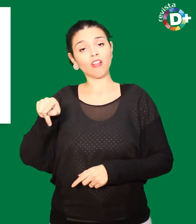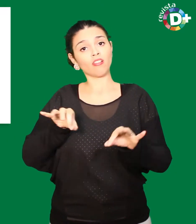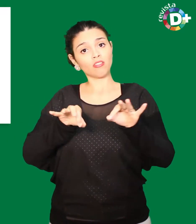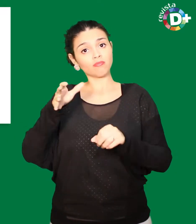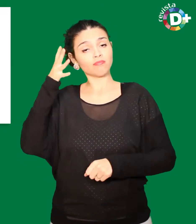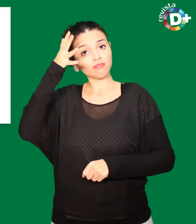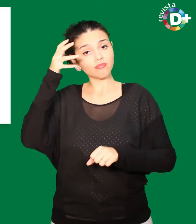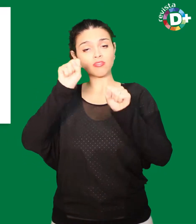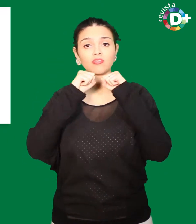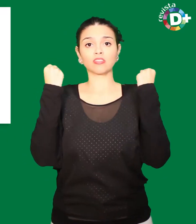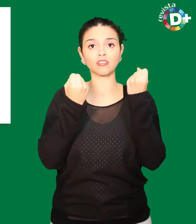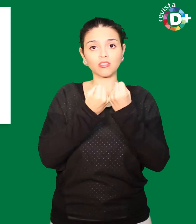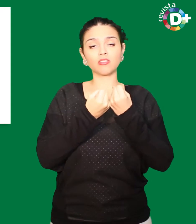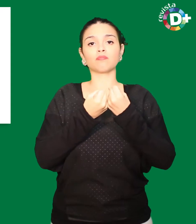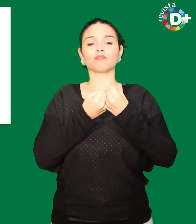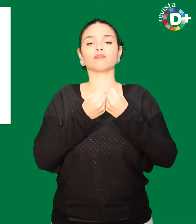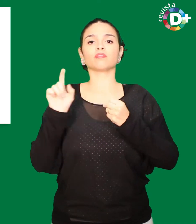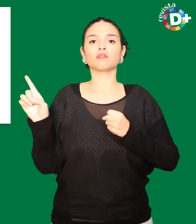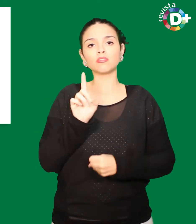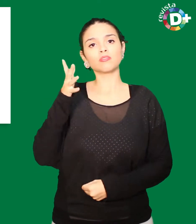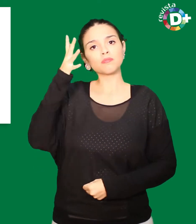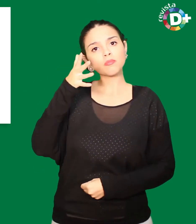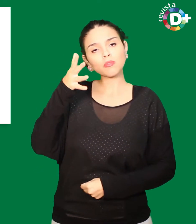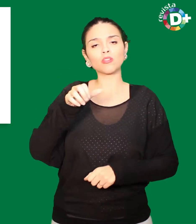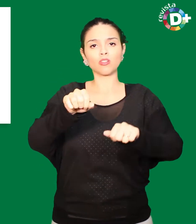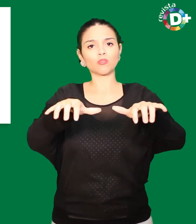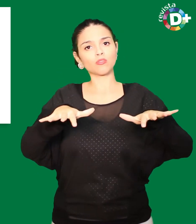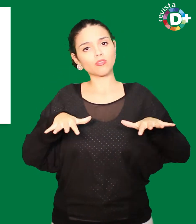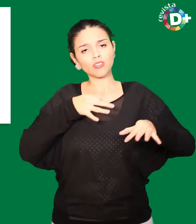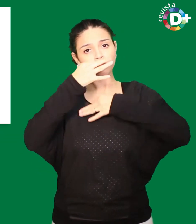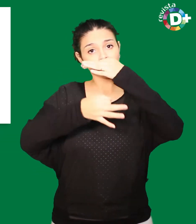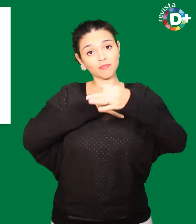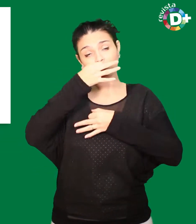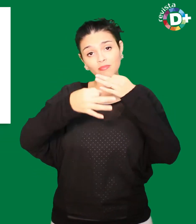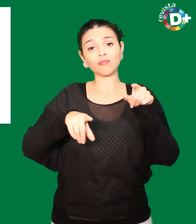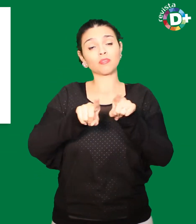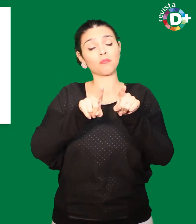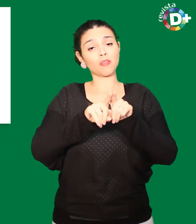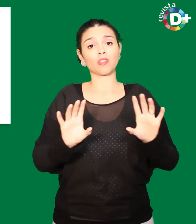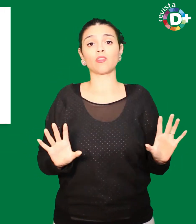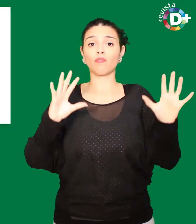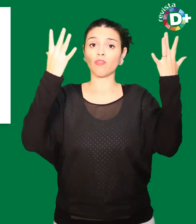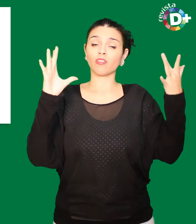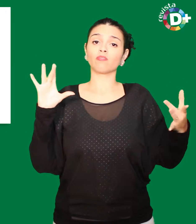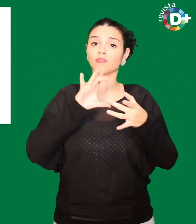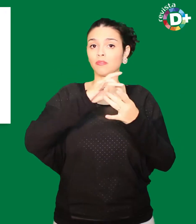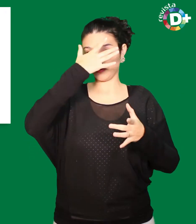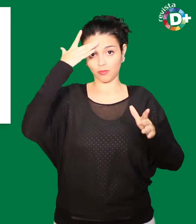palestras, seminários, simpósios, audiências públicas e eventos focados na pessoa com deficiência. Em